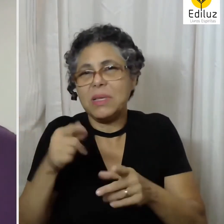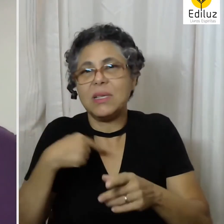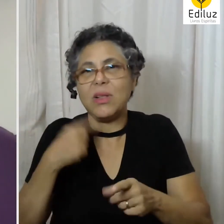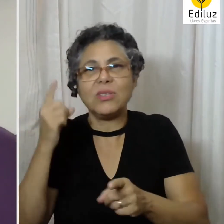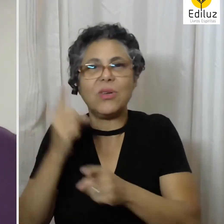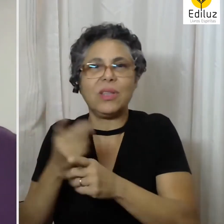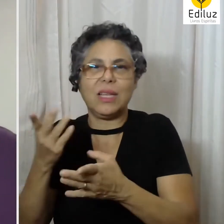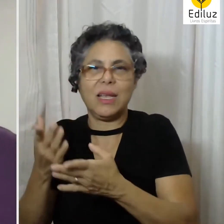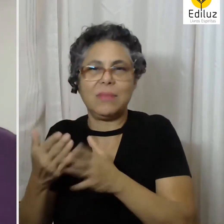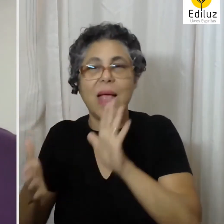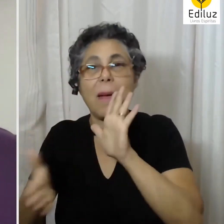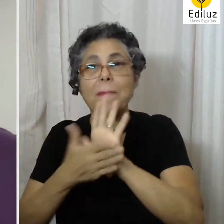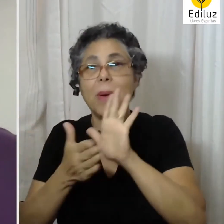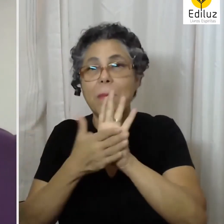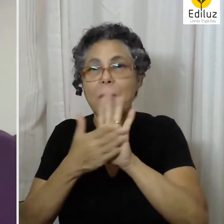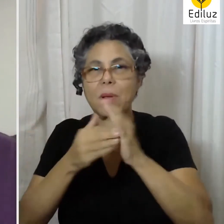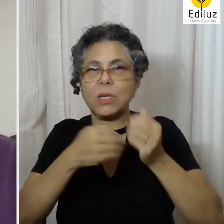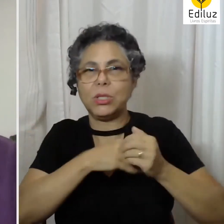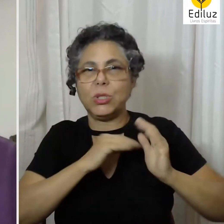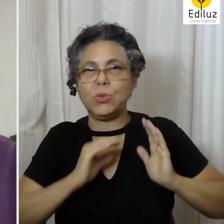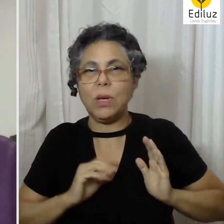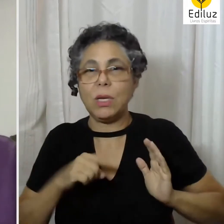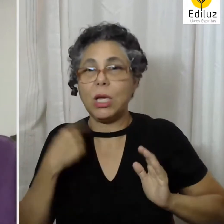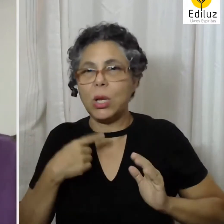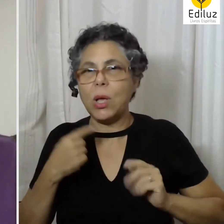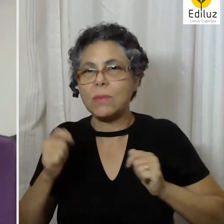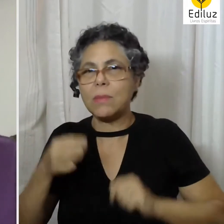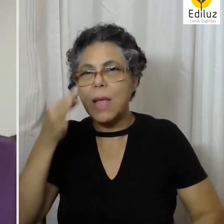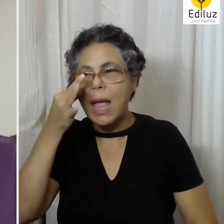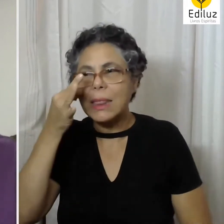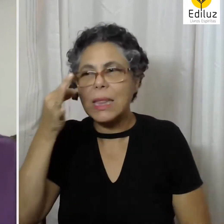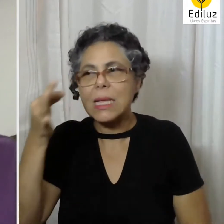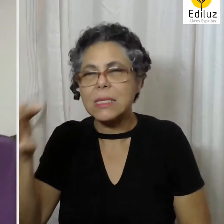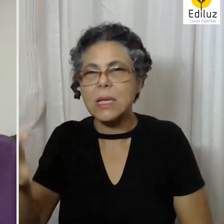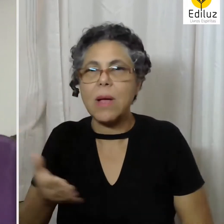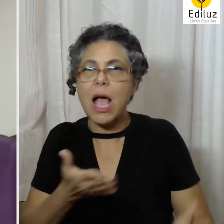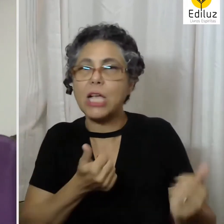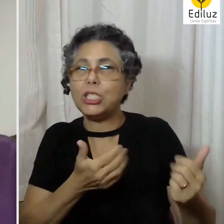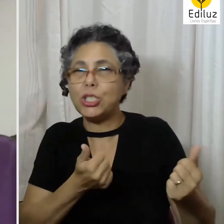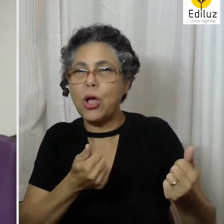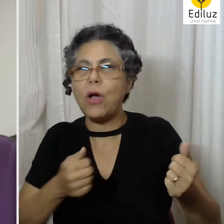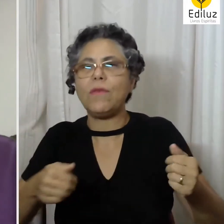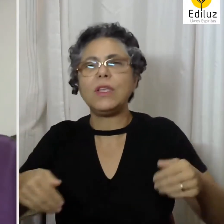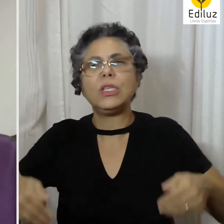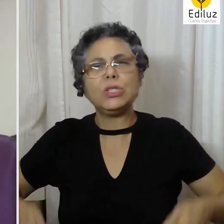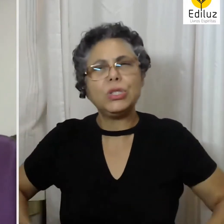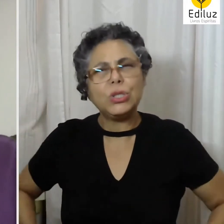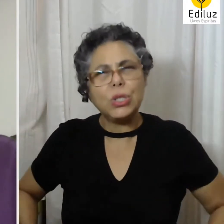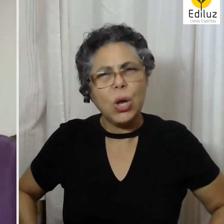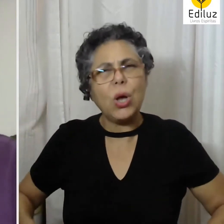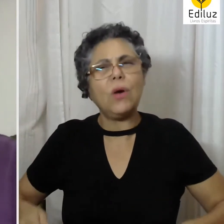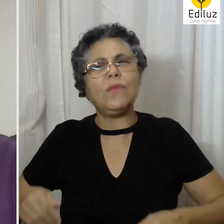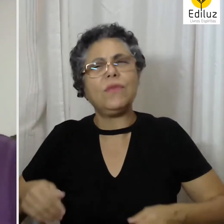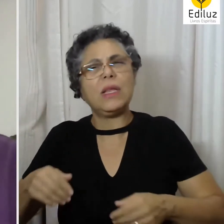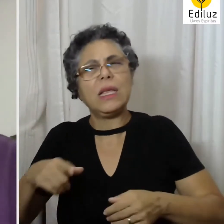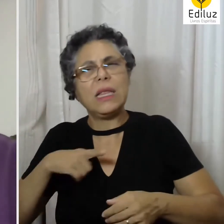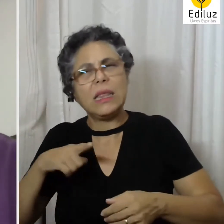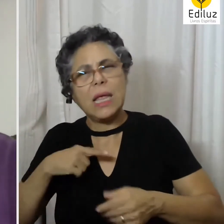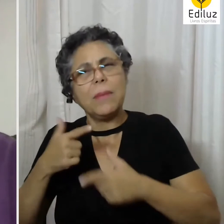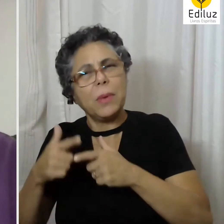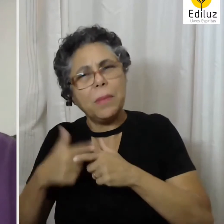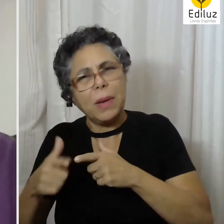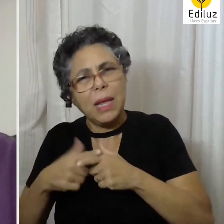A proposta de Joana é que estejamos atentos a esses jovens que sofrem, que padecem e que fogem de si